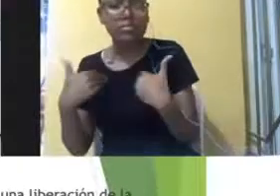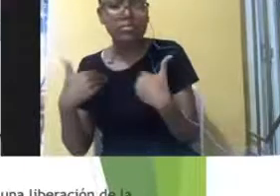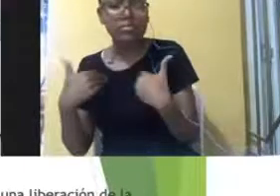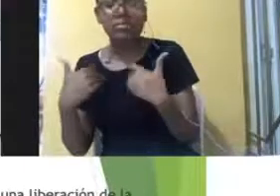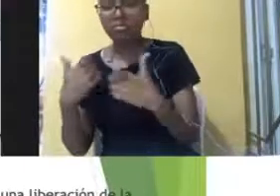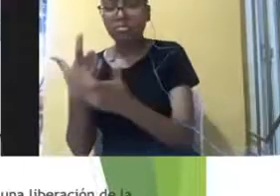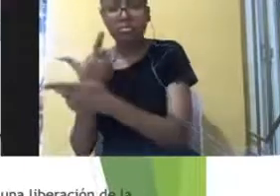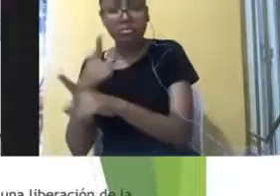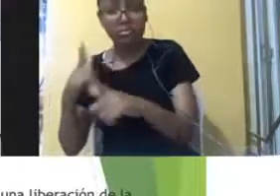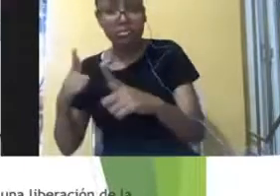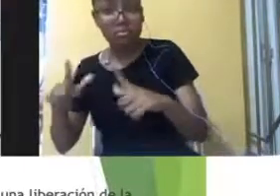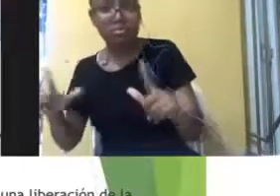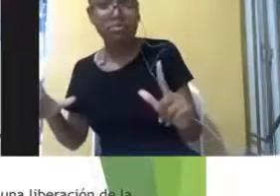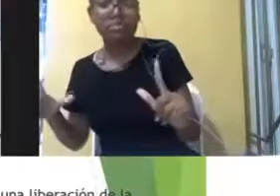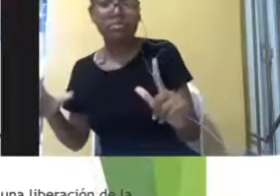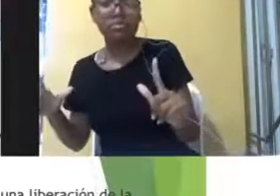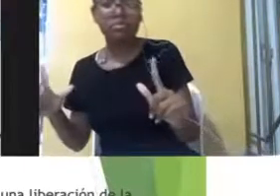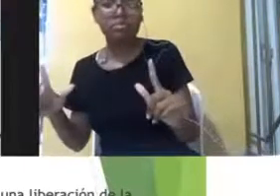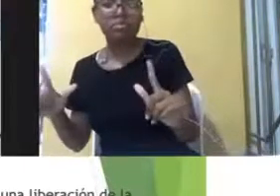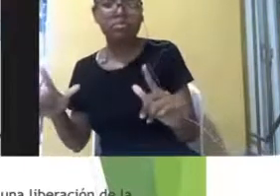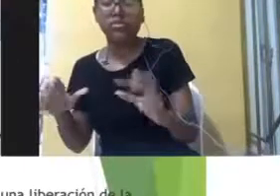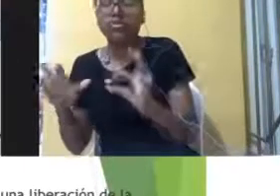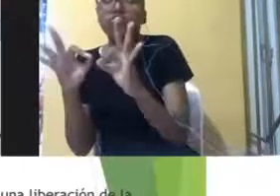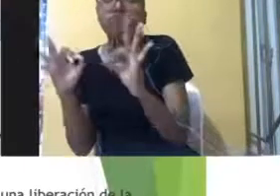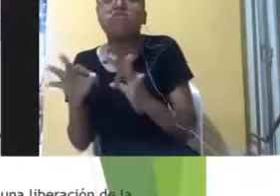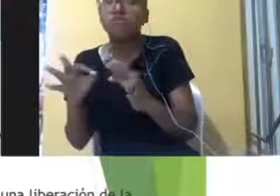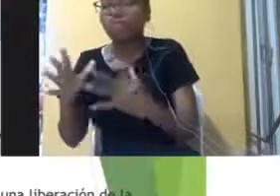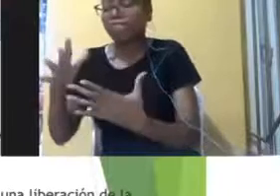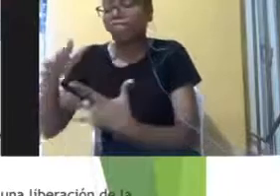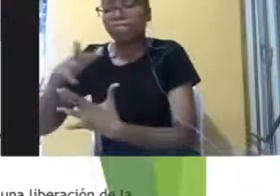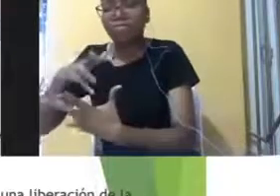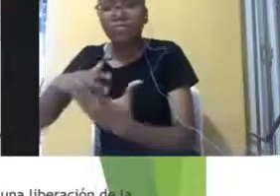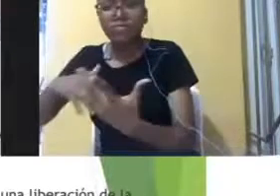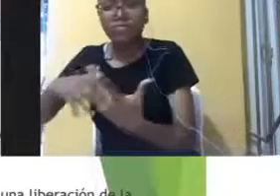lengua, una forma de socializar